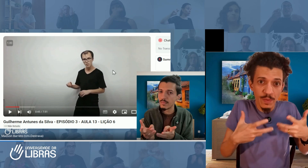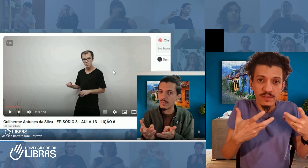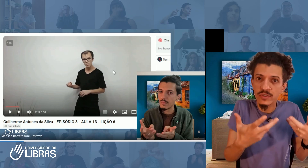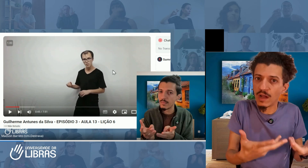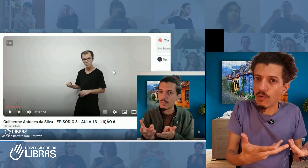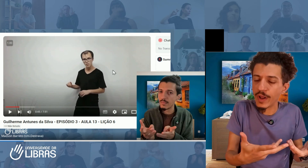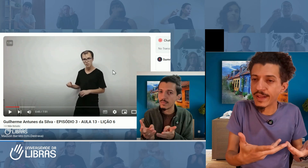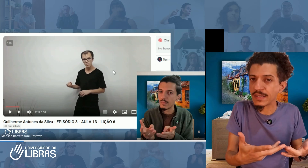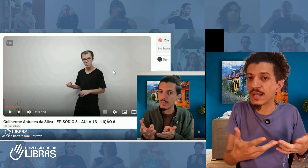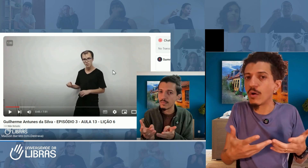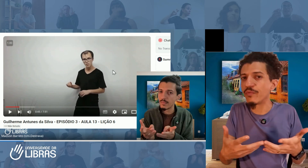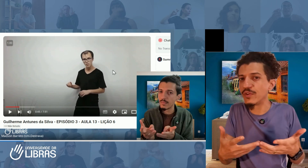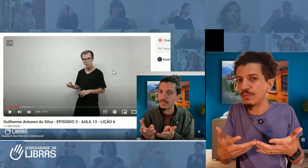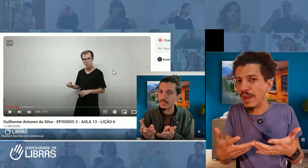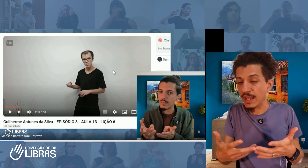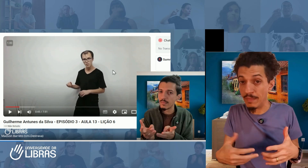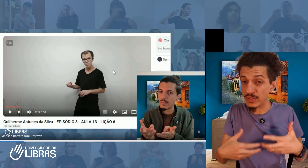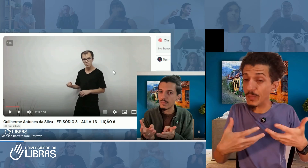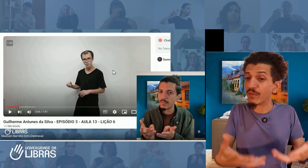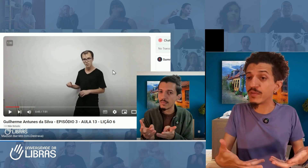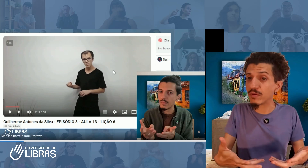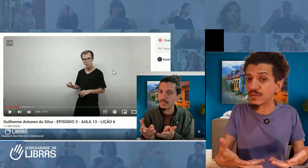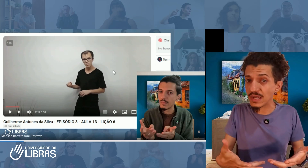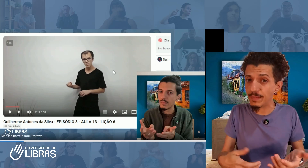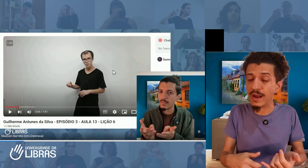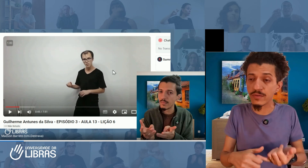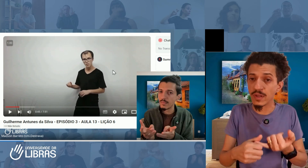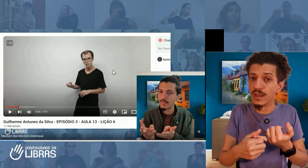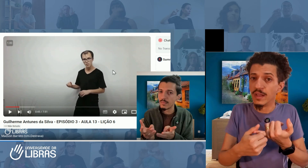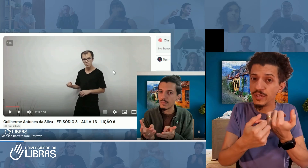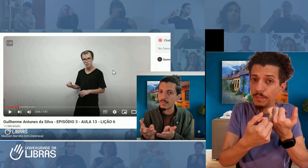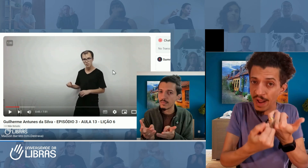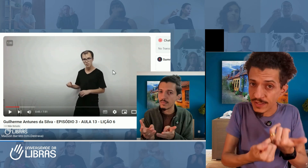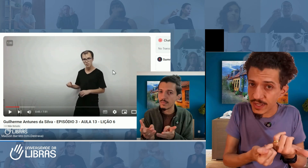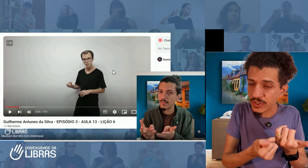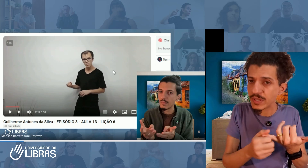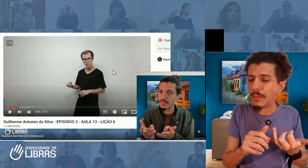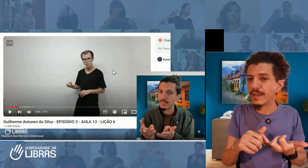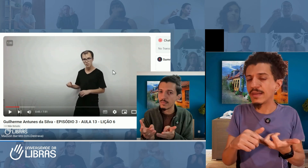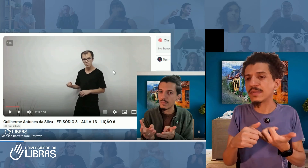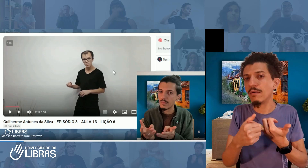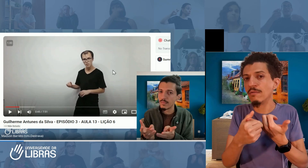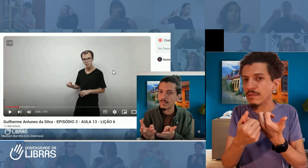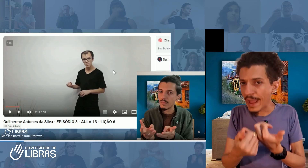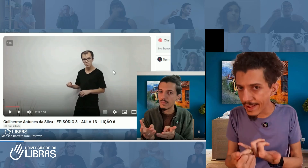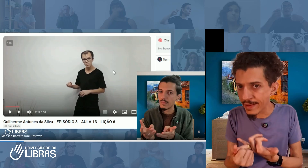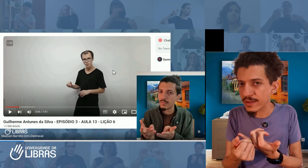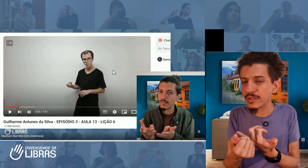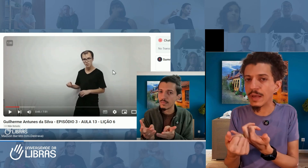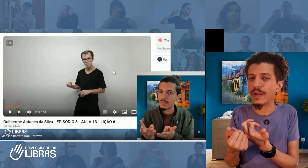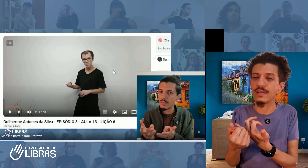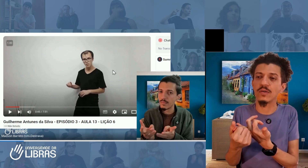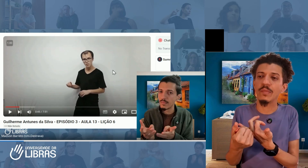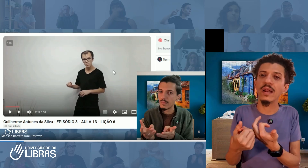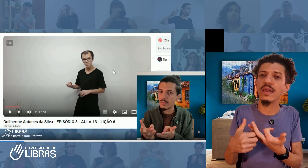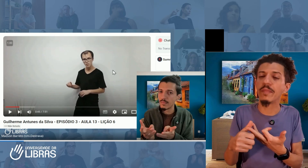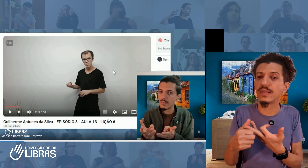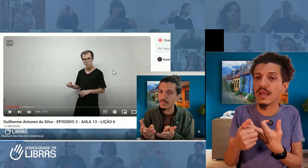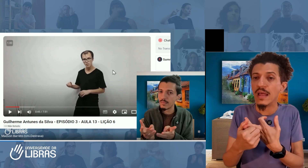dar uma orientação, um feedback, mas eu aprofundo em outros aspectos de práticas de interpretação, técnicas de interpretação para Libras,